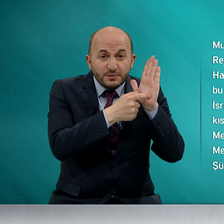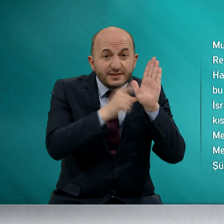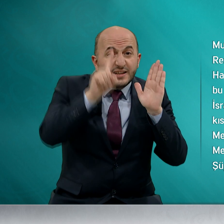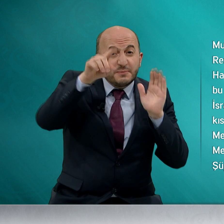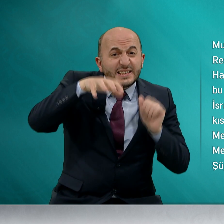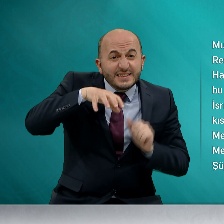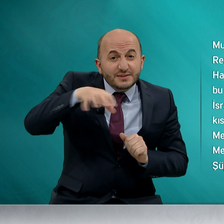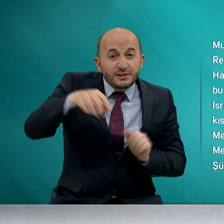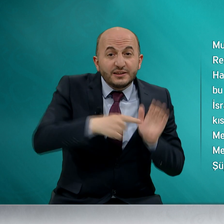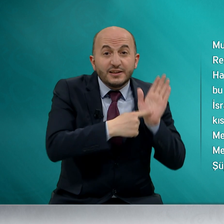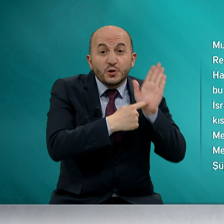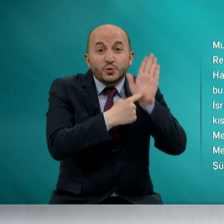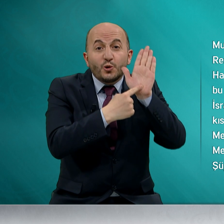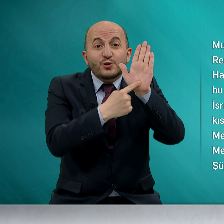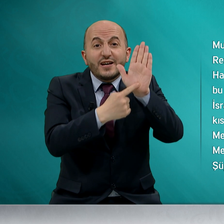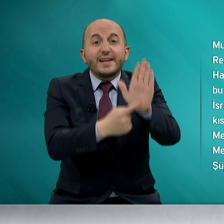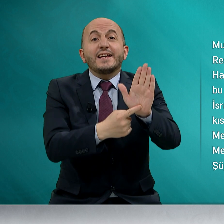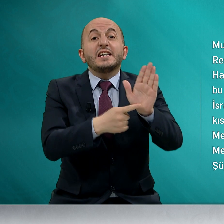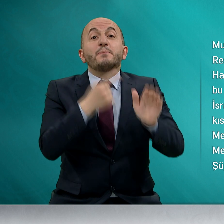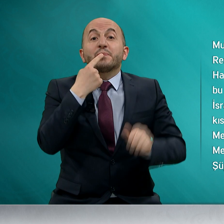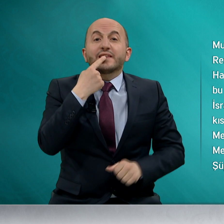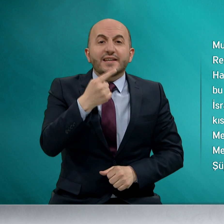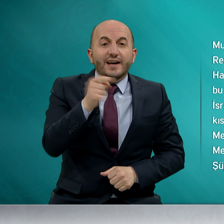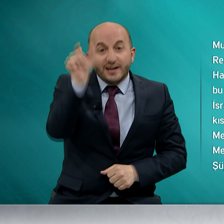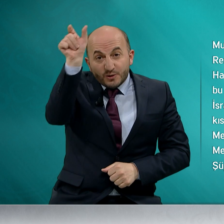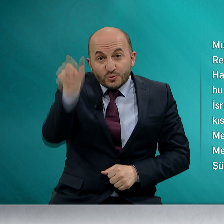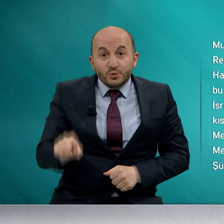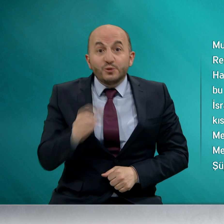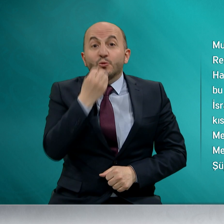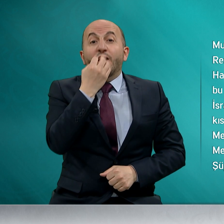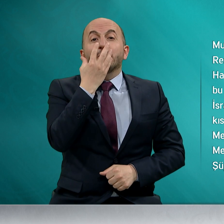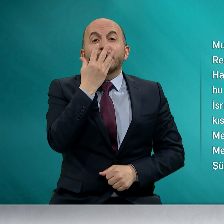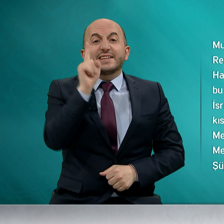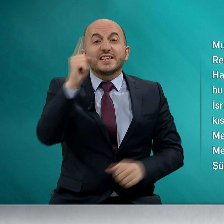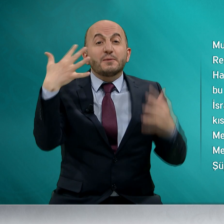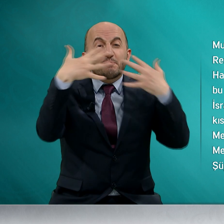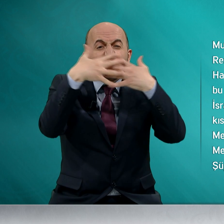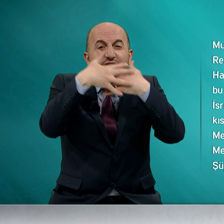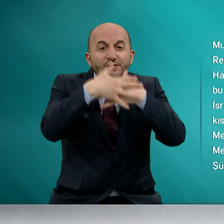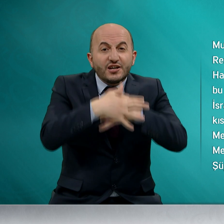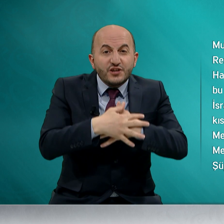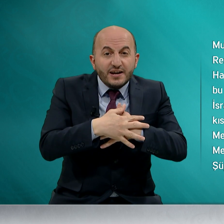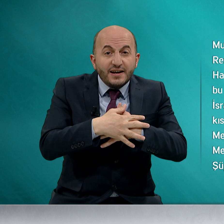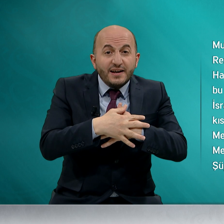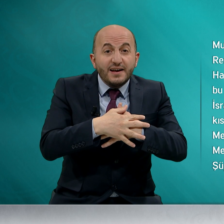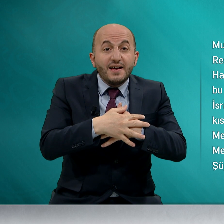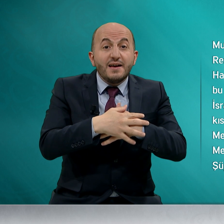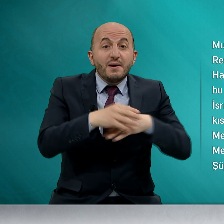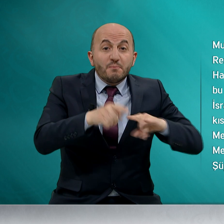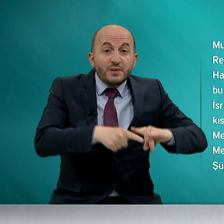Ayetlerimizden bir kısmını gösterelim diye kulu Muhammed'i bir gece